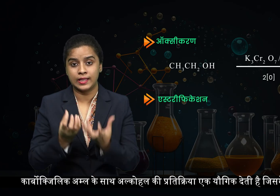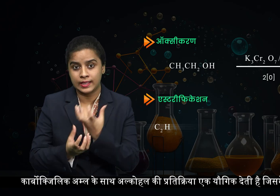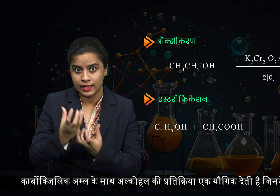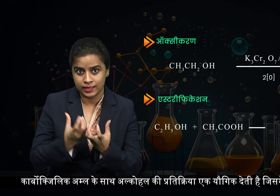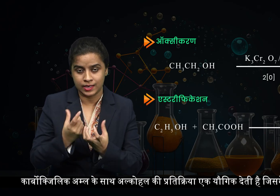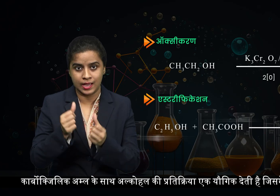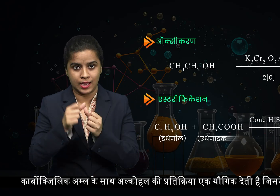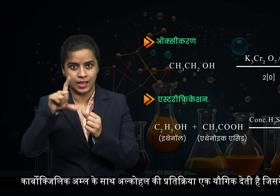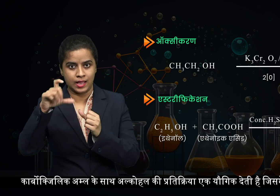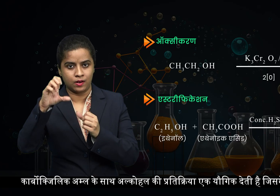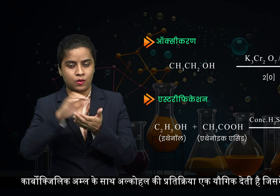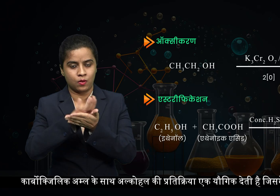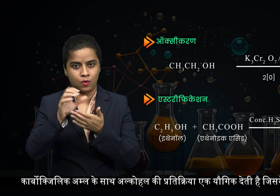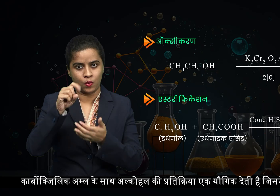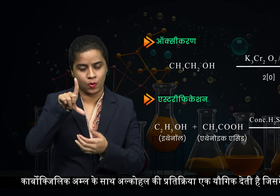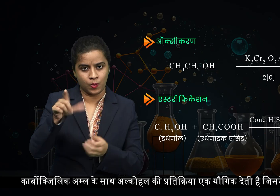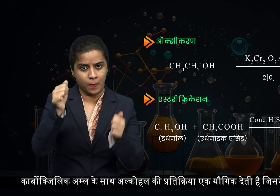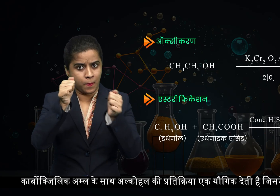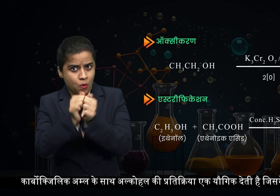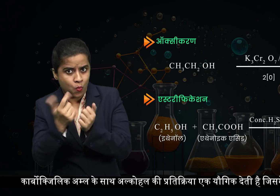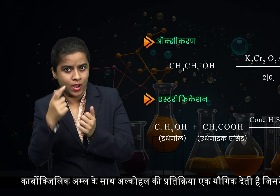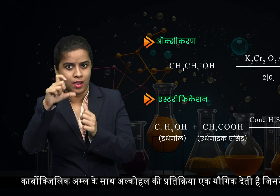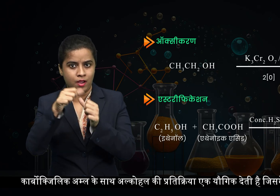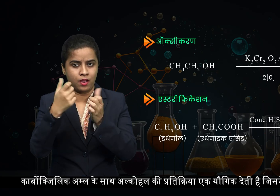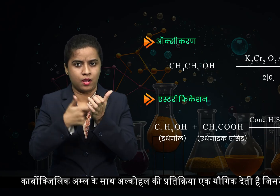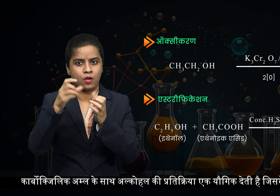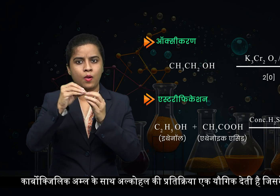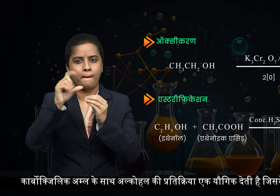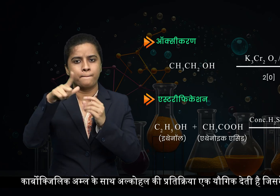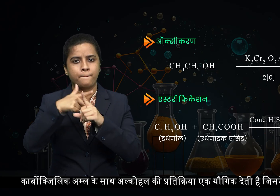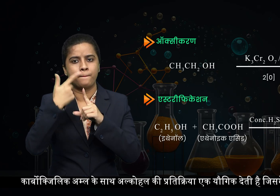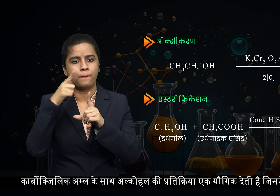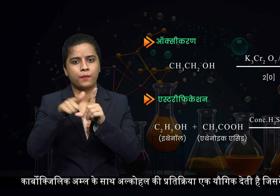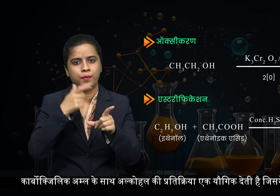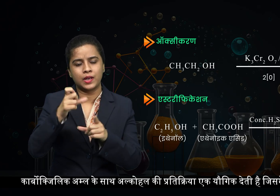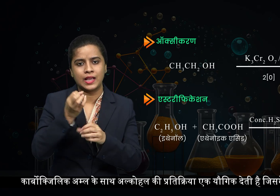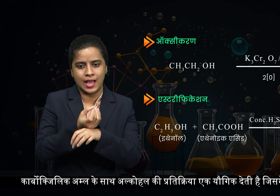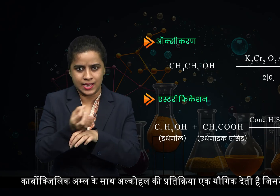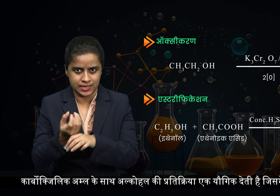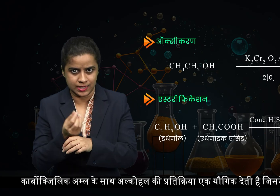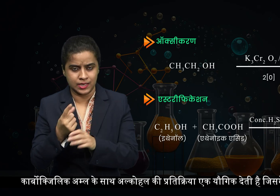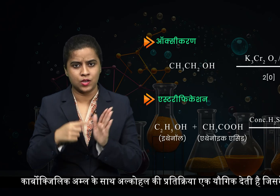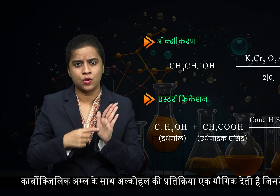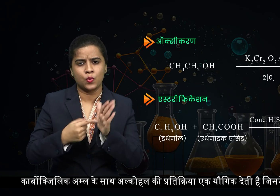कार्बोक्सिलिक अम्ल के साथ अल्कोहल की प्रतिक्रिया एक यौगिक देती है जिसमें फल की गंध होती